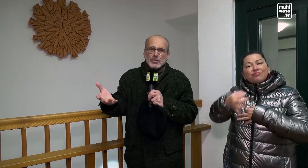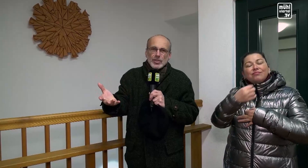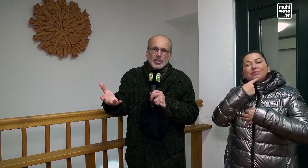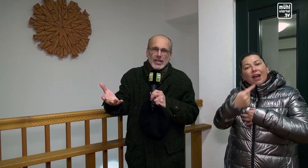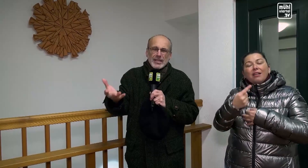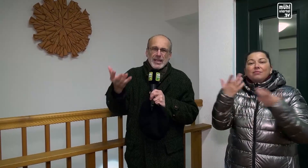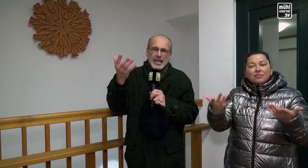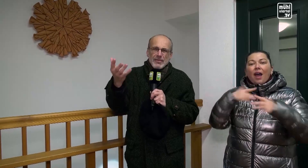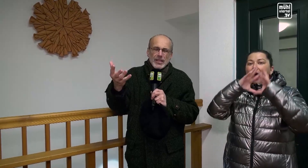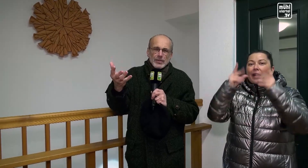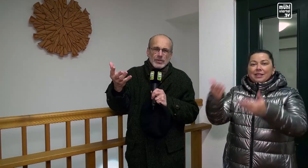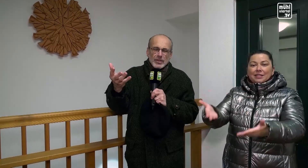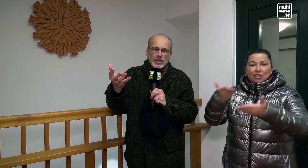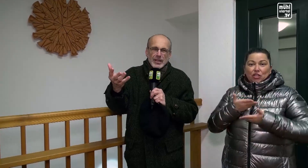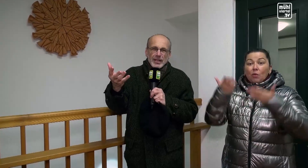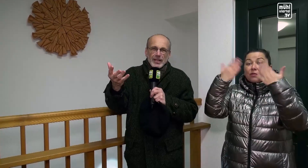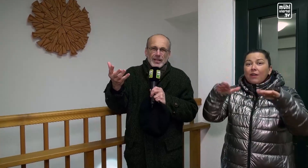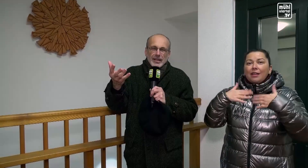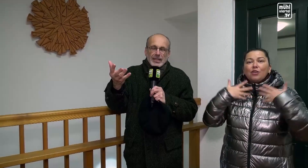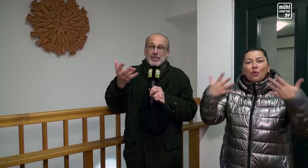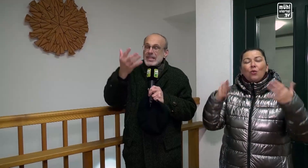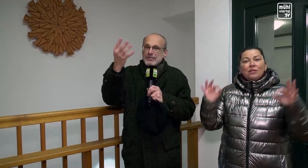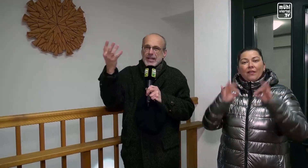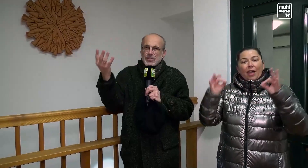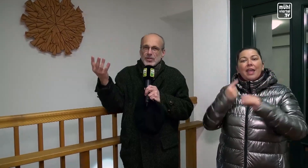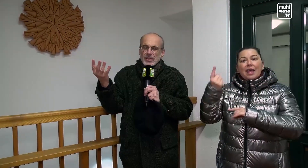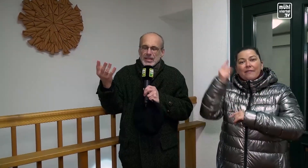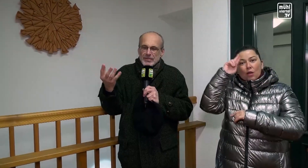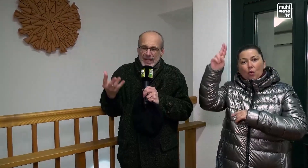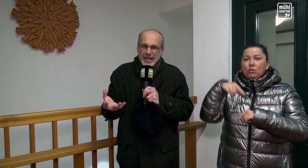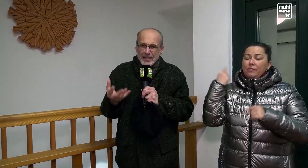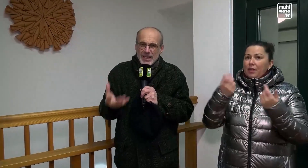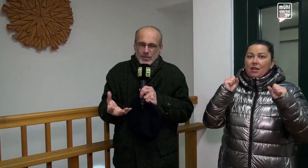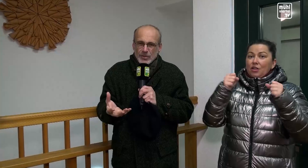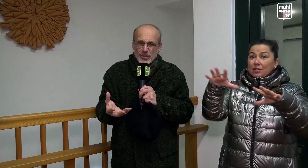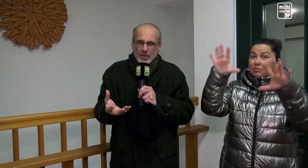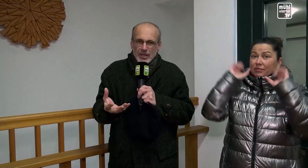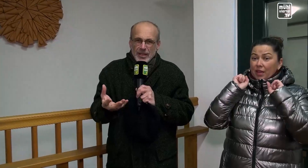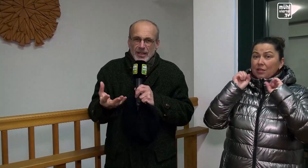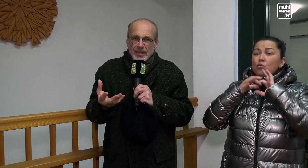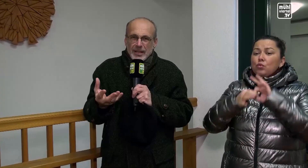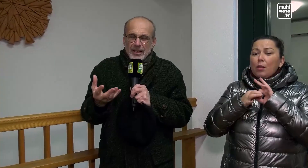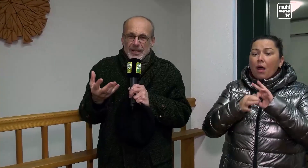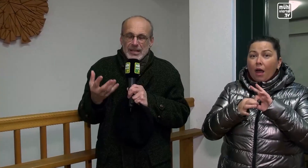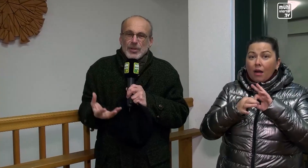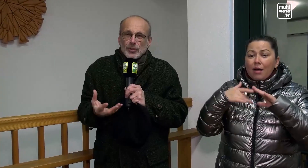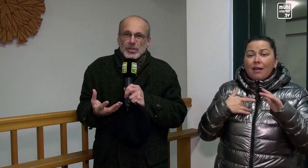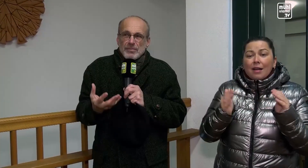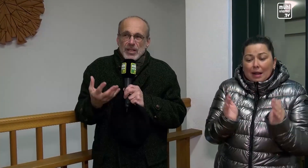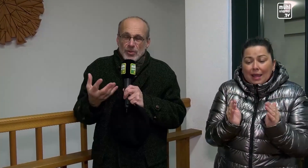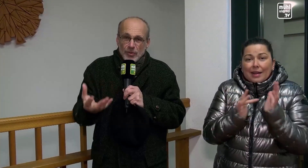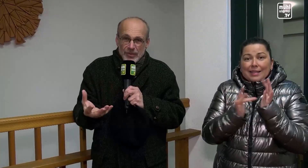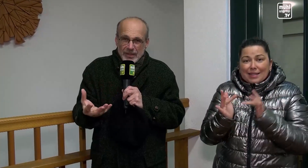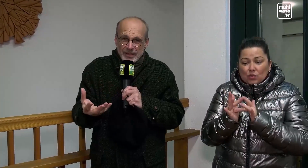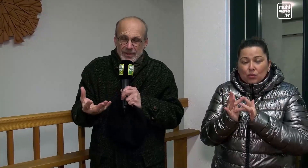ganz große Geschenk, dass der ewige Gott, den wir nicht fassen können, in diesem kleinen Jesus, Liebe Gottes